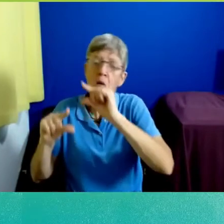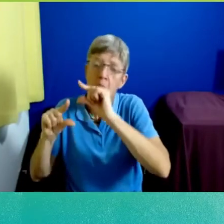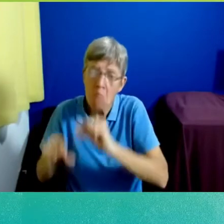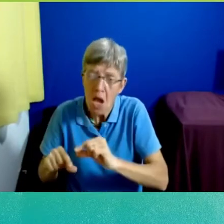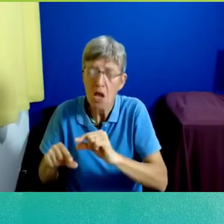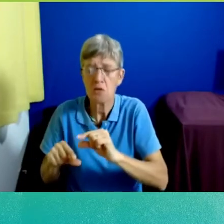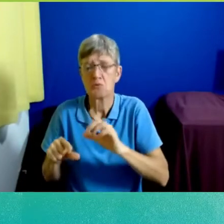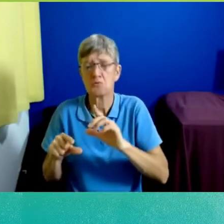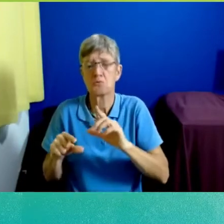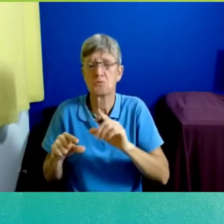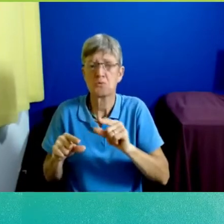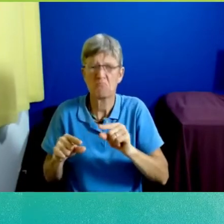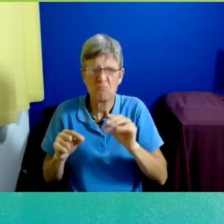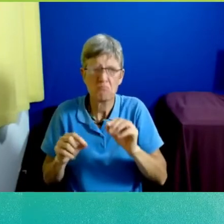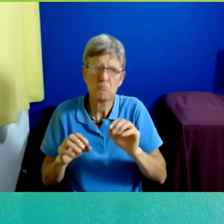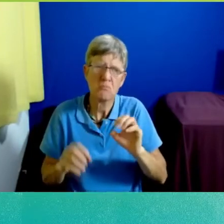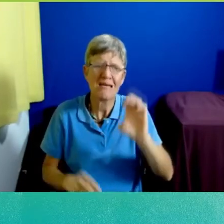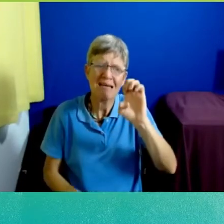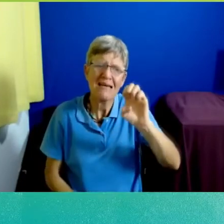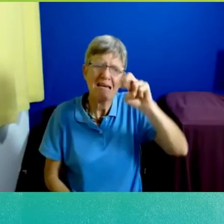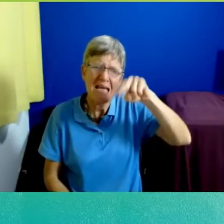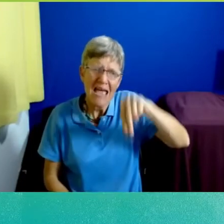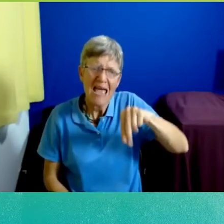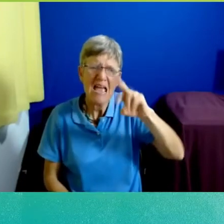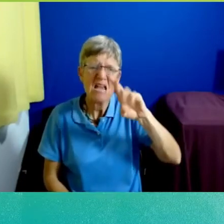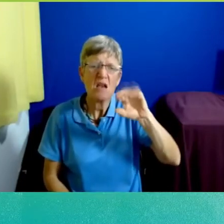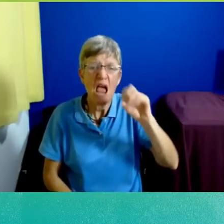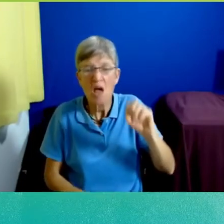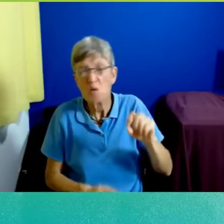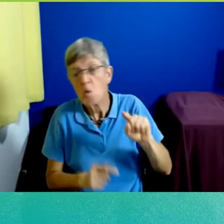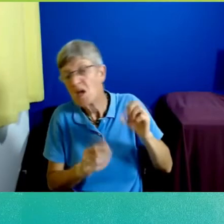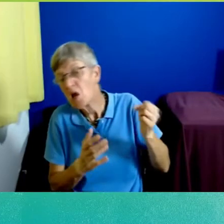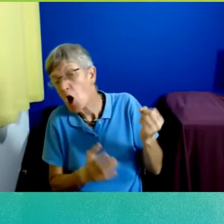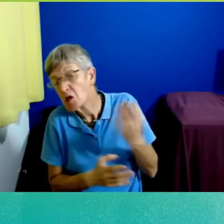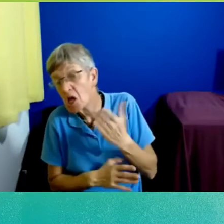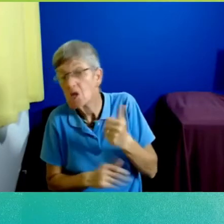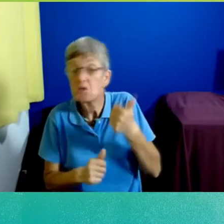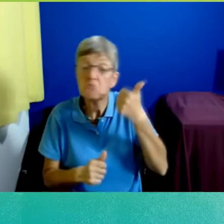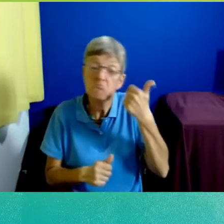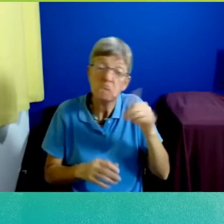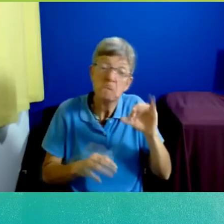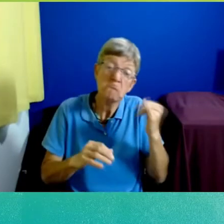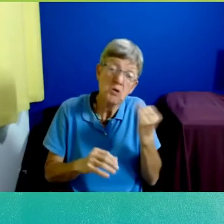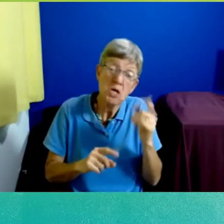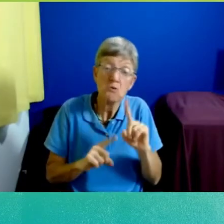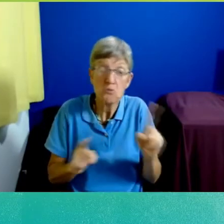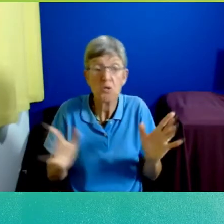essa questão visual. Tá? É menos importante na questão do português,